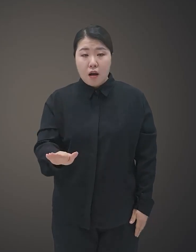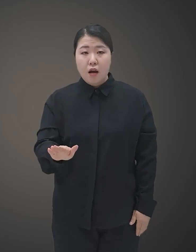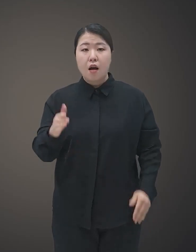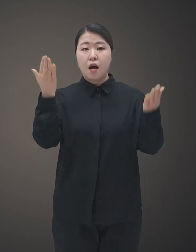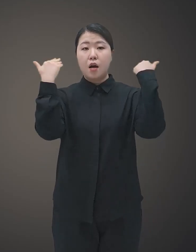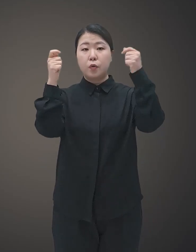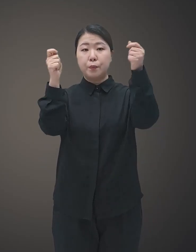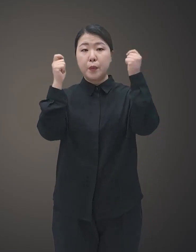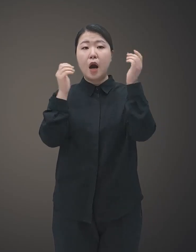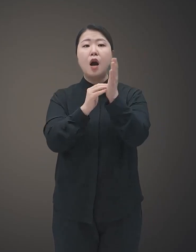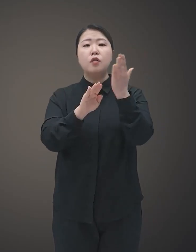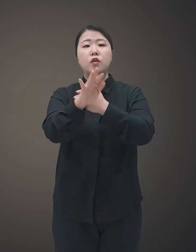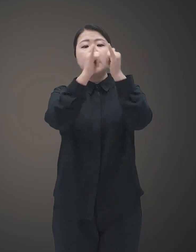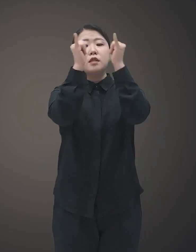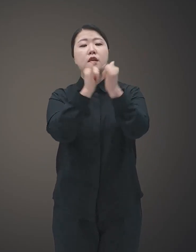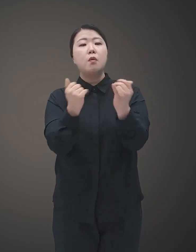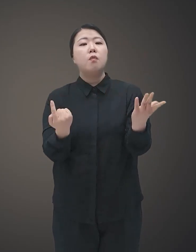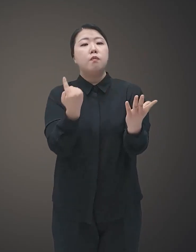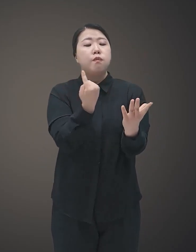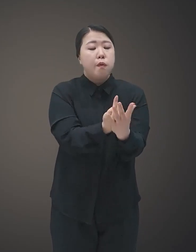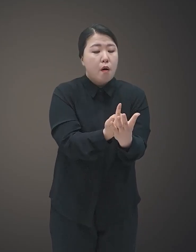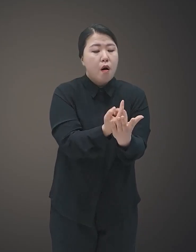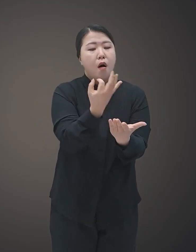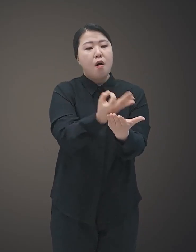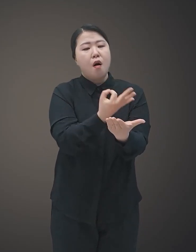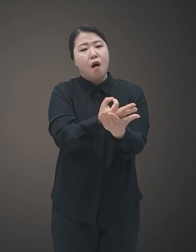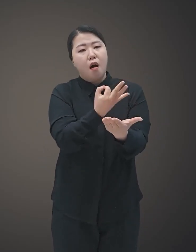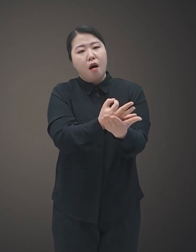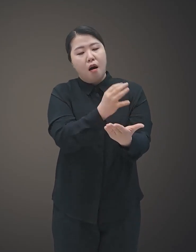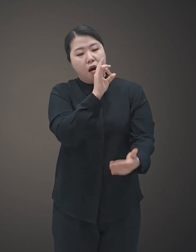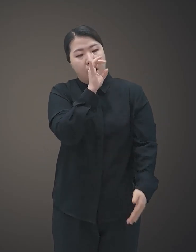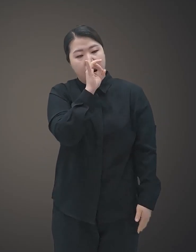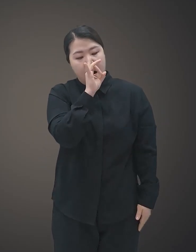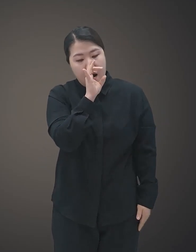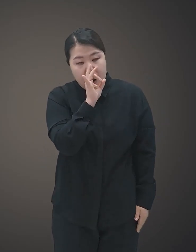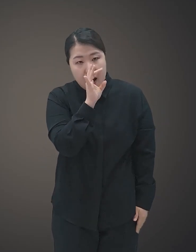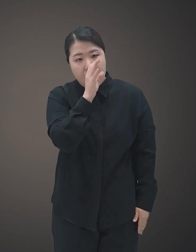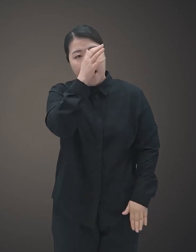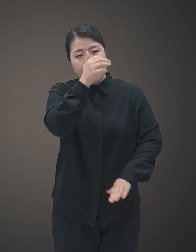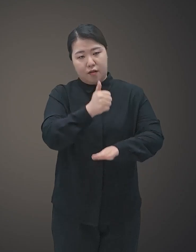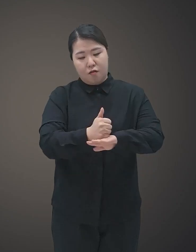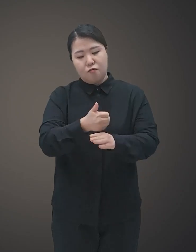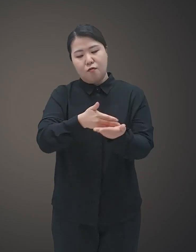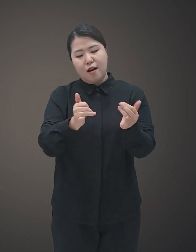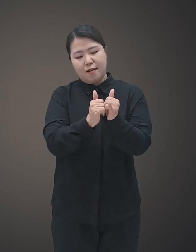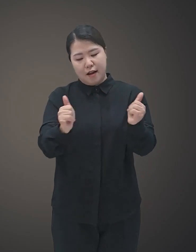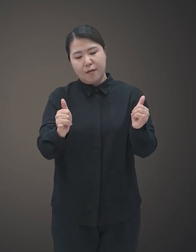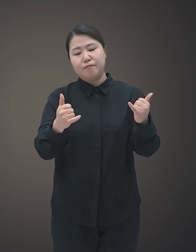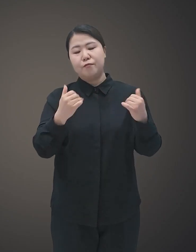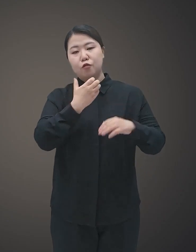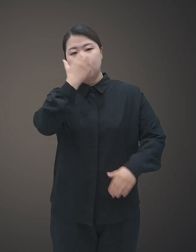하지만 사회생활을 하면서 경제적인 이유로 화가의 꿈을 접어야 했습니다.